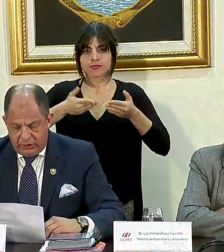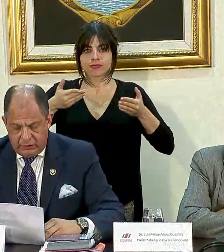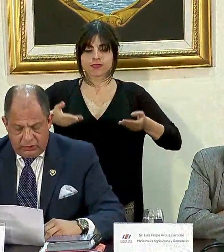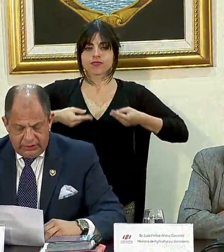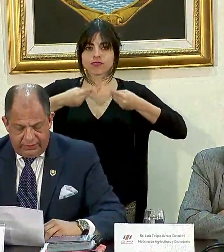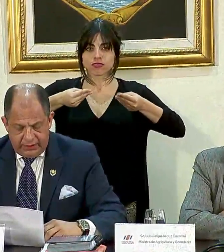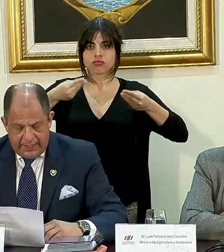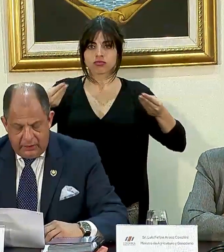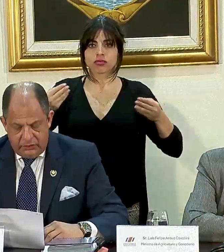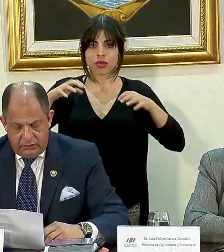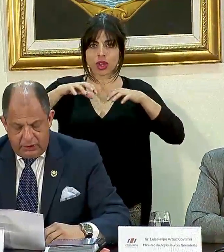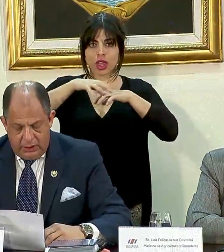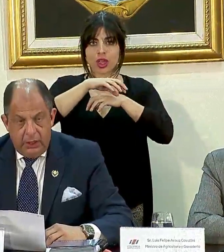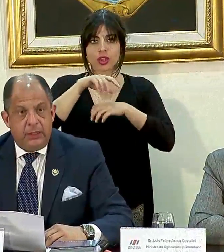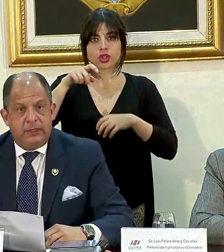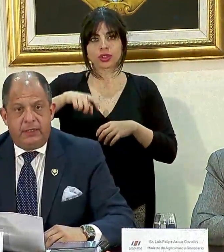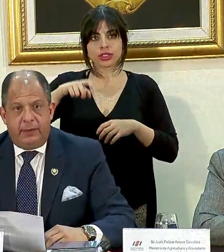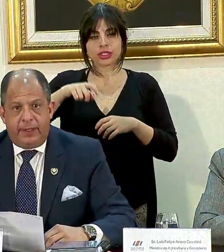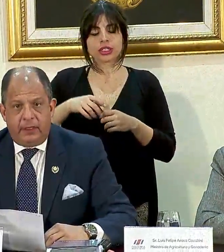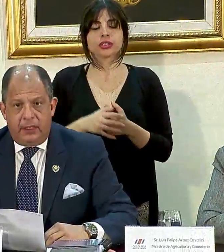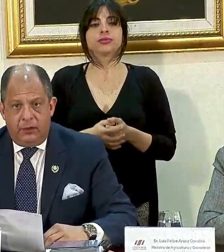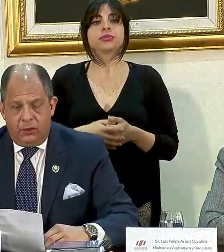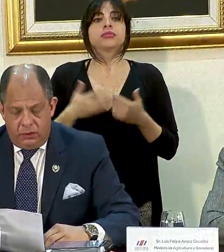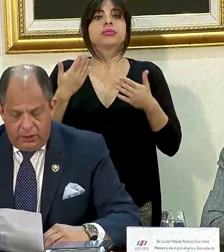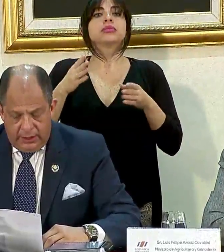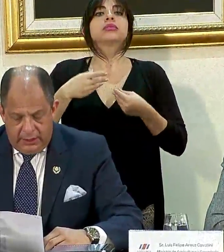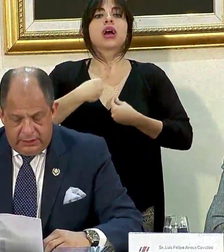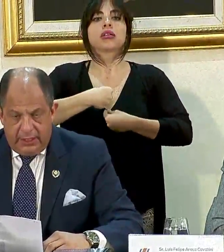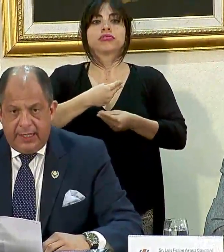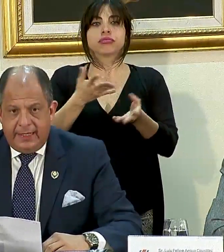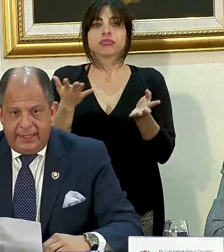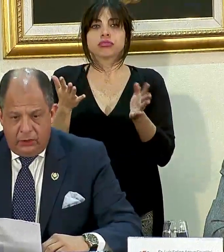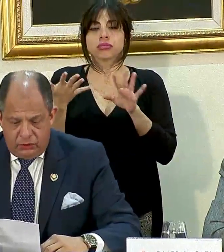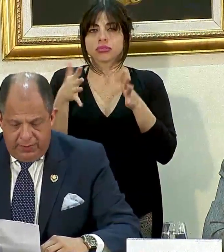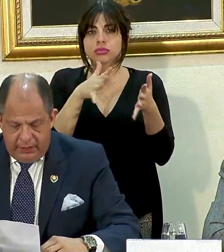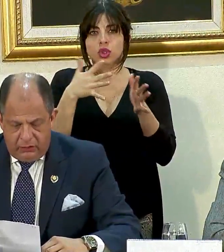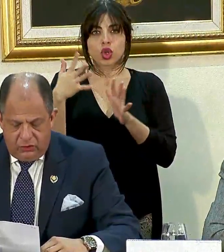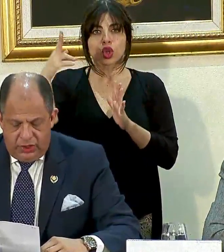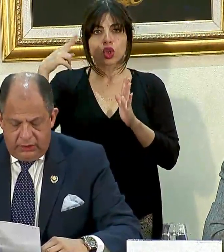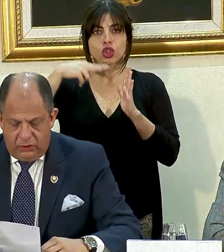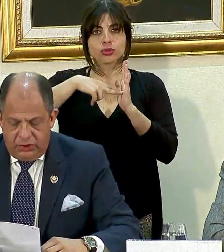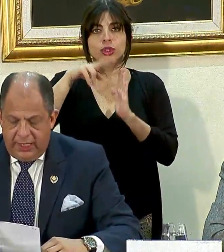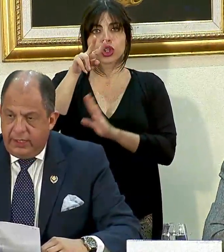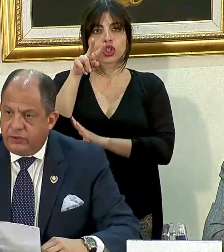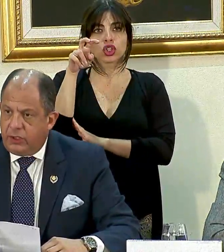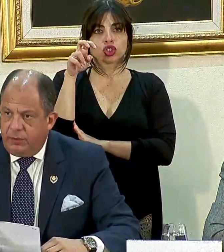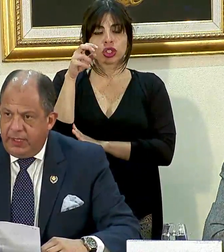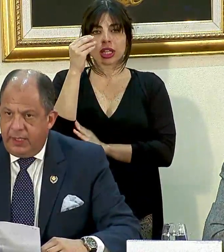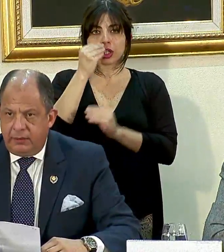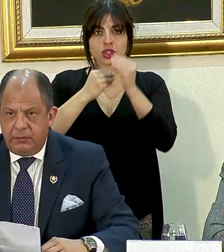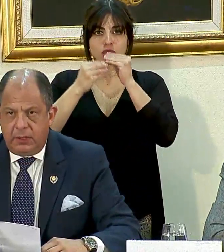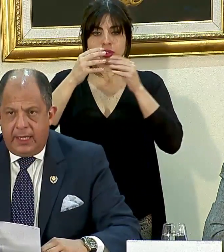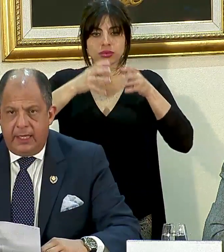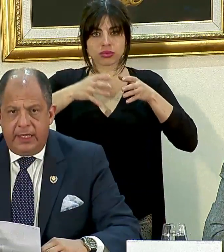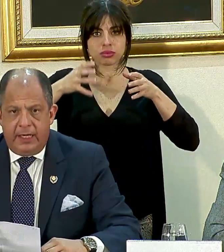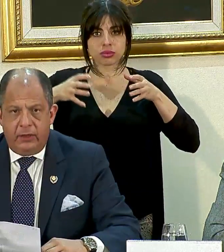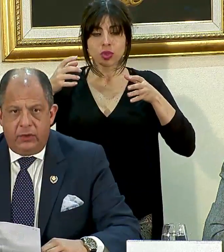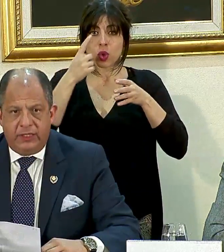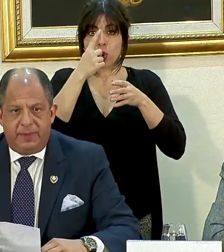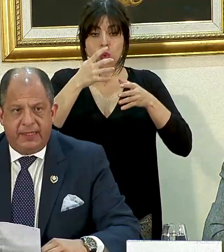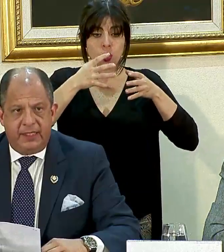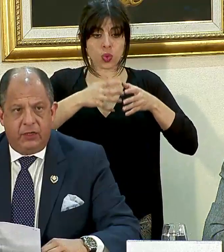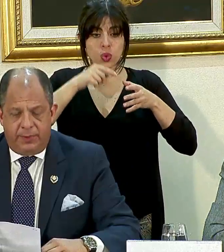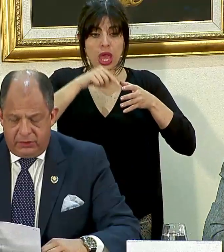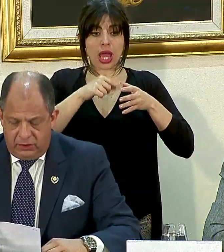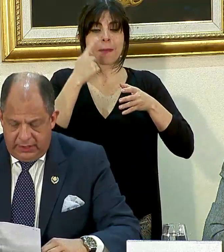enviados a los cantones afectados. Se han repartido cerca de 2.200 diarios de comida. Cada diario